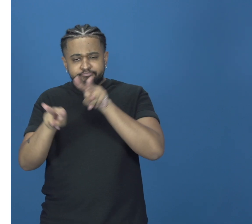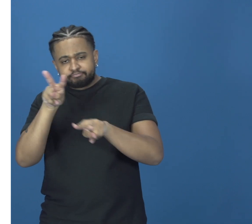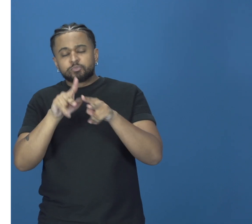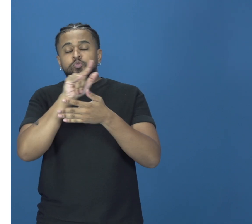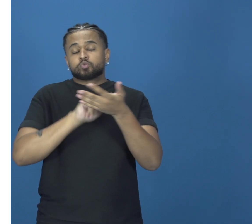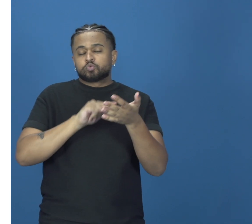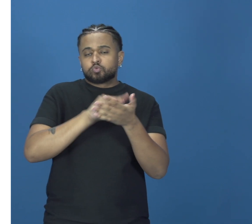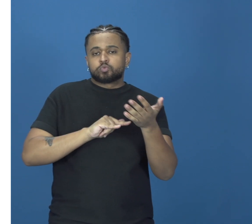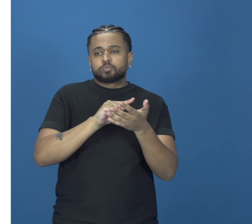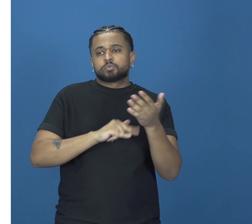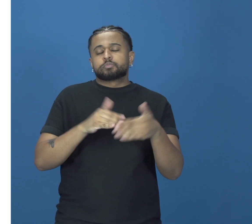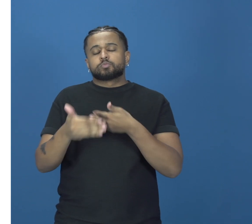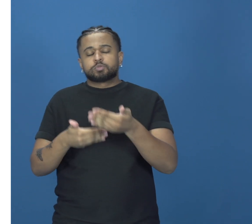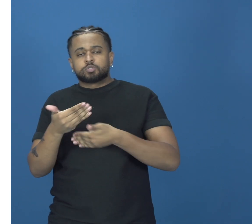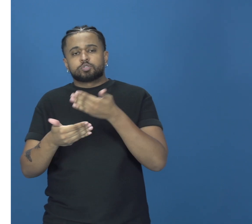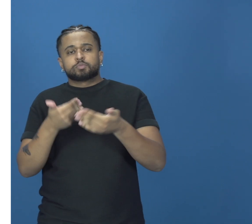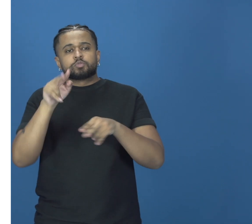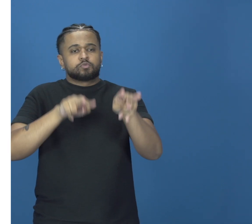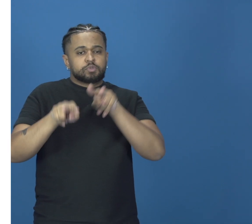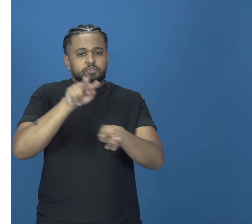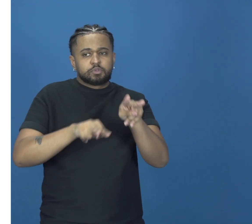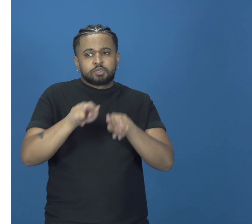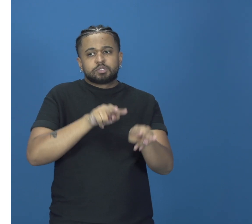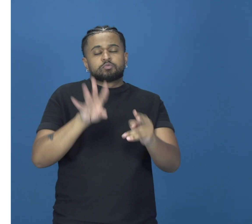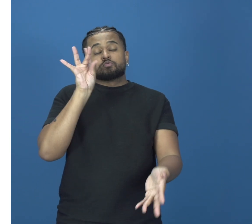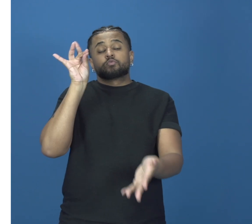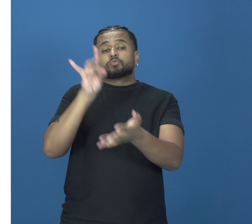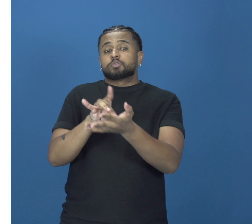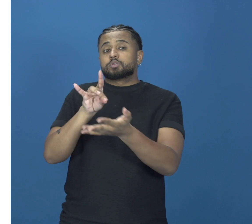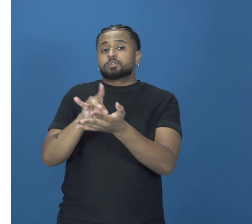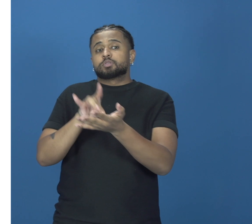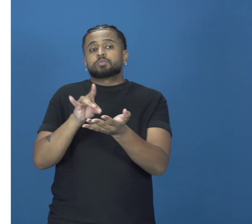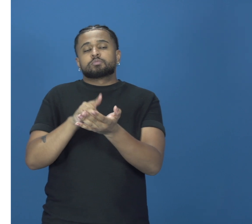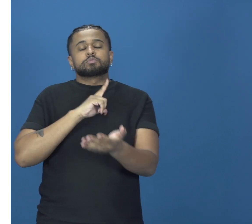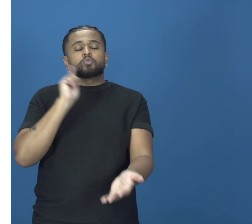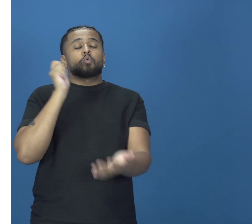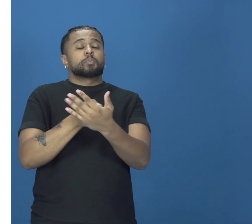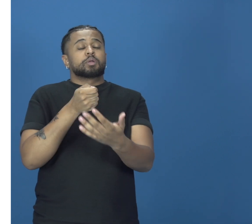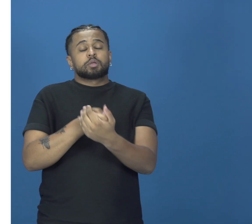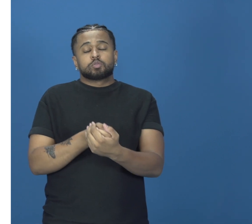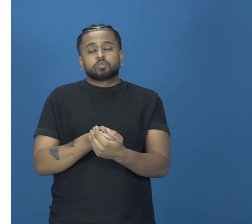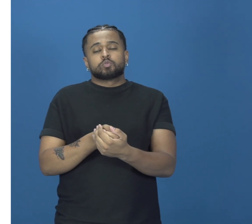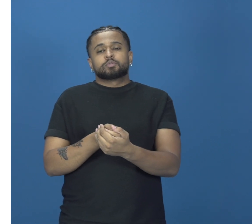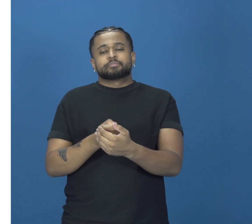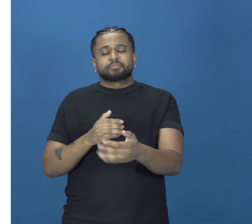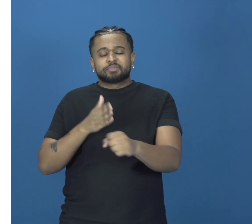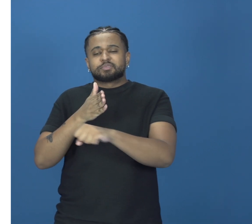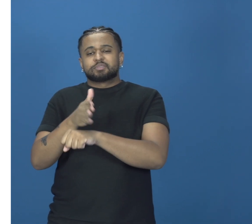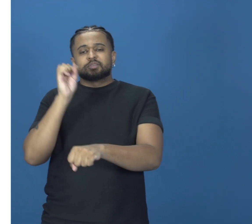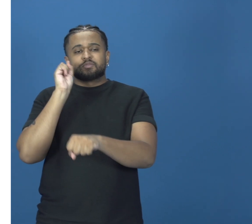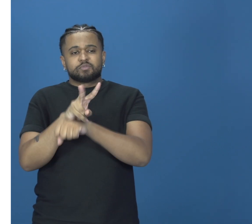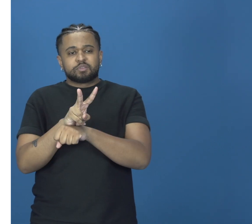de documentos e procedimentos de verificação e validação dos requisitos obrigatórios para ingresso nas